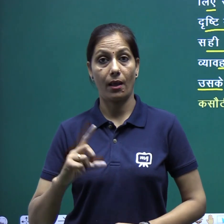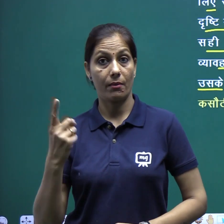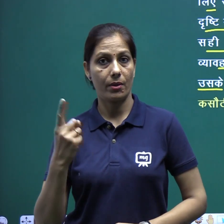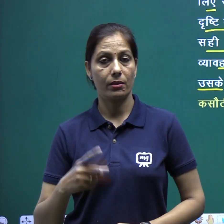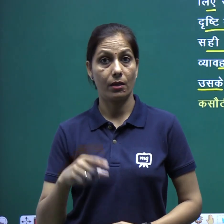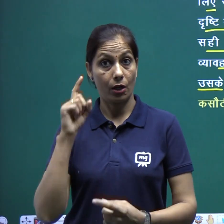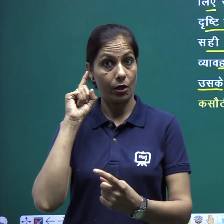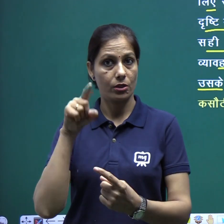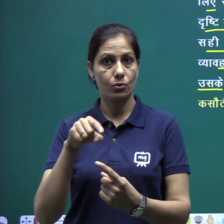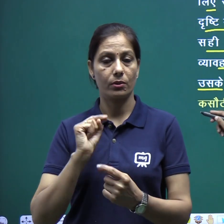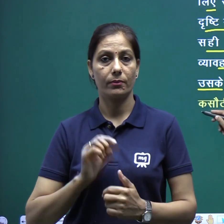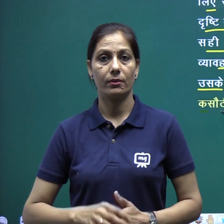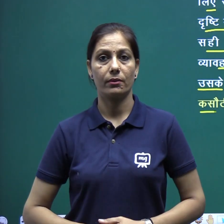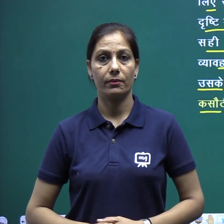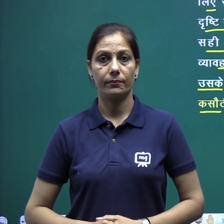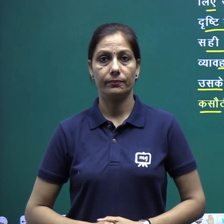एकमात्र कसौटी भी है।